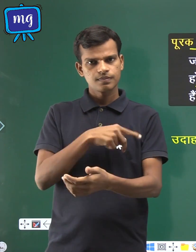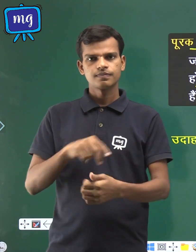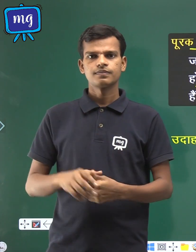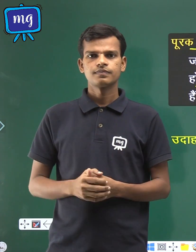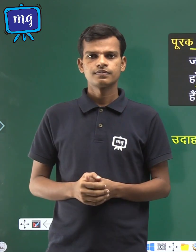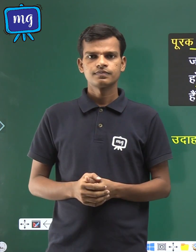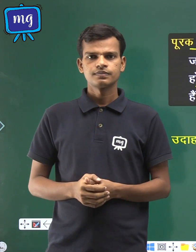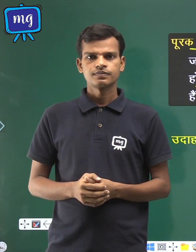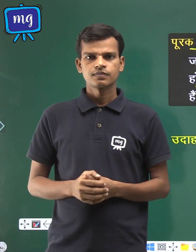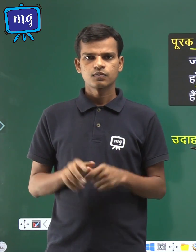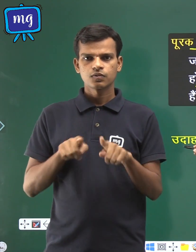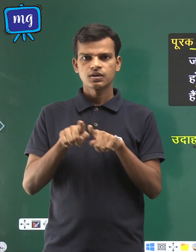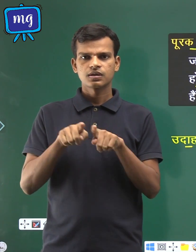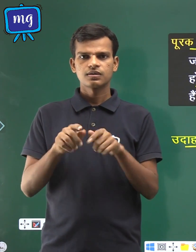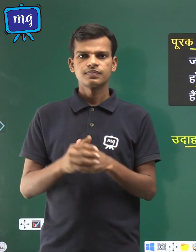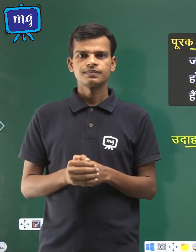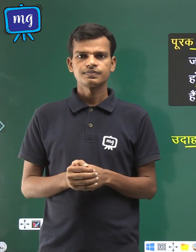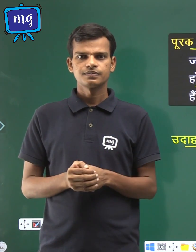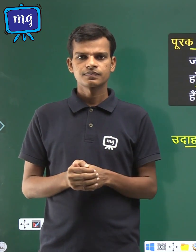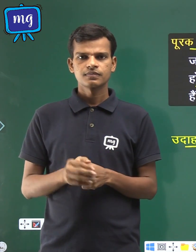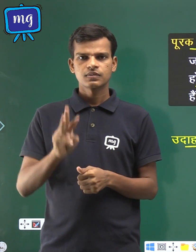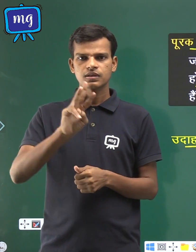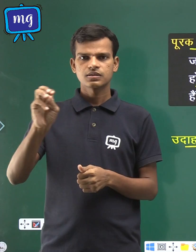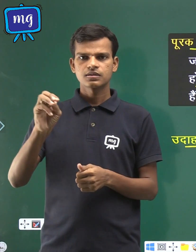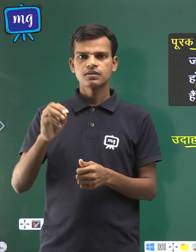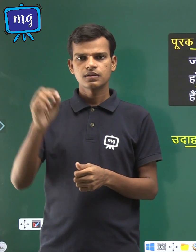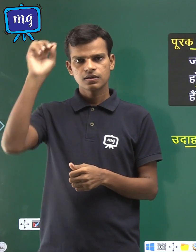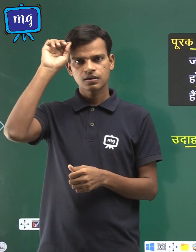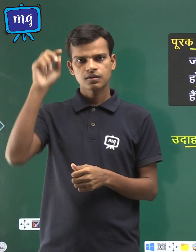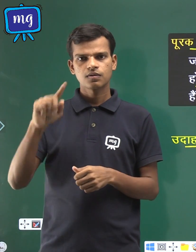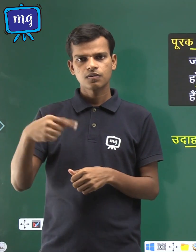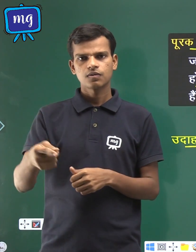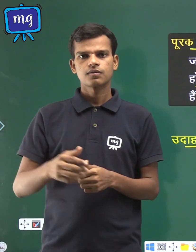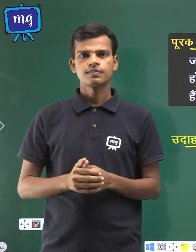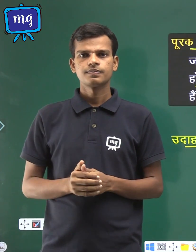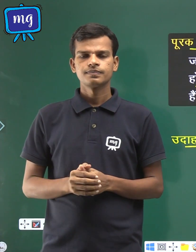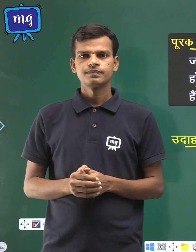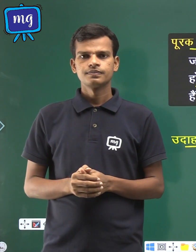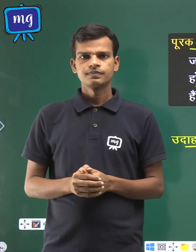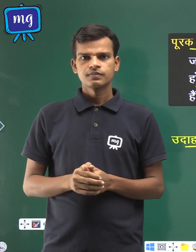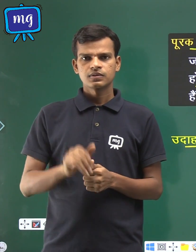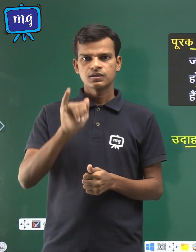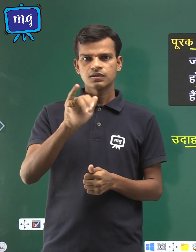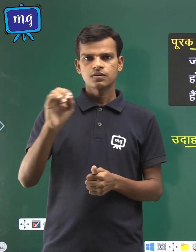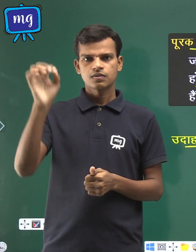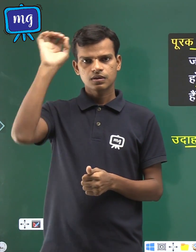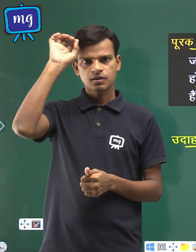हैं। उदाहरण 30 डिग्री और 60